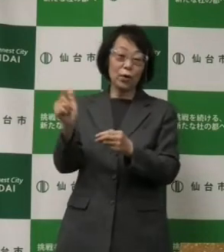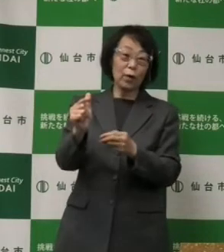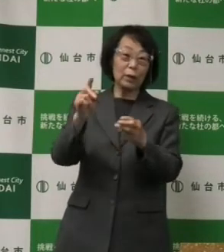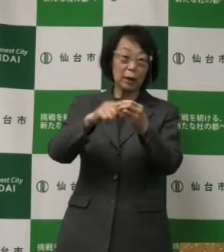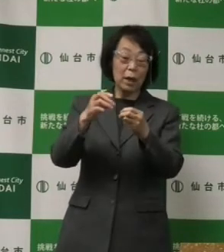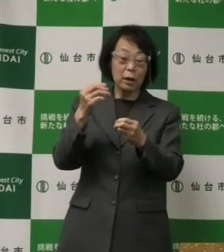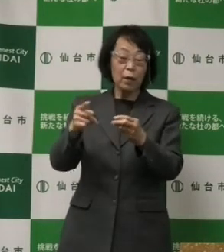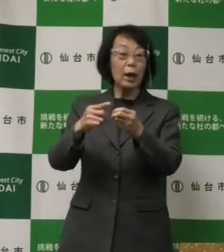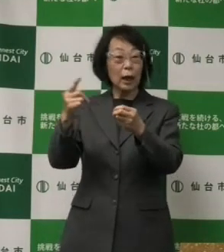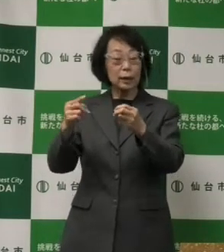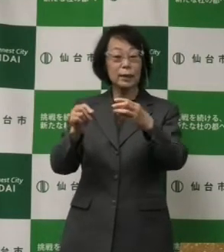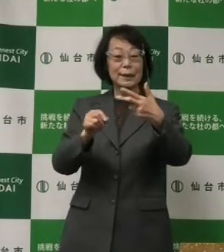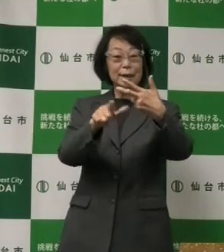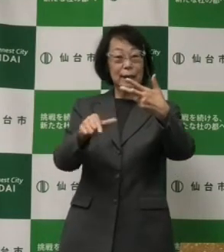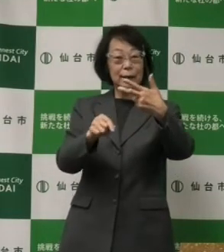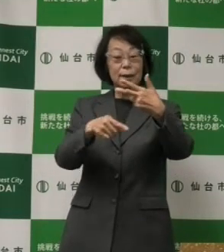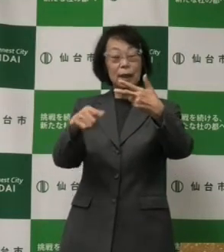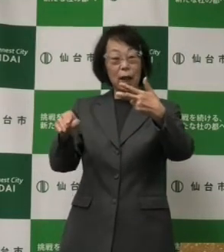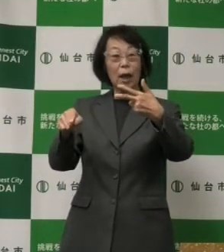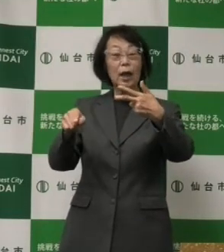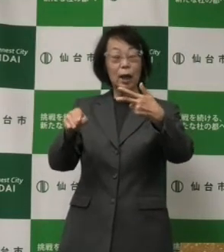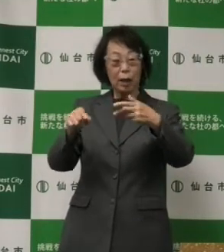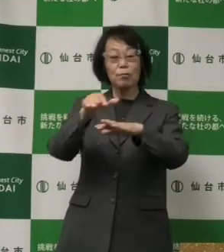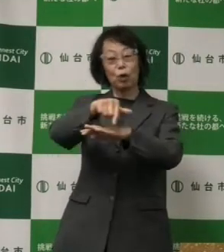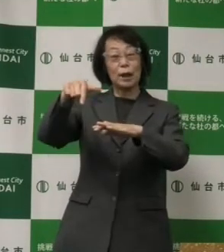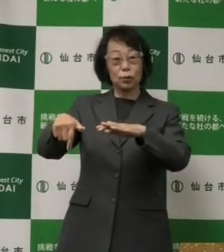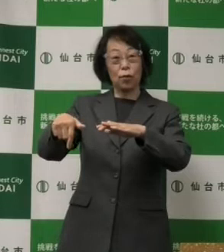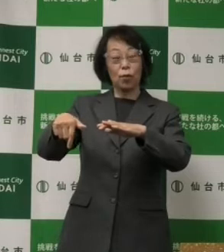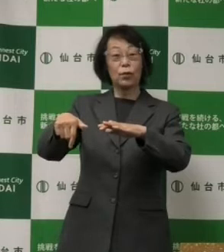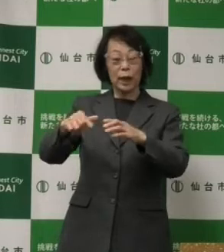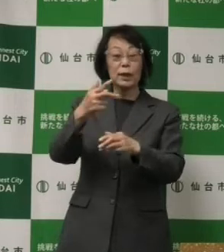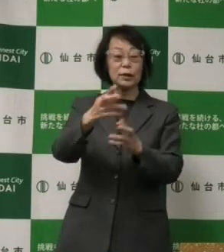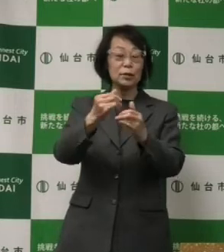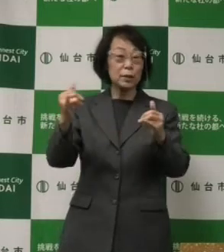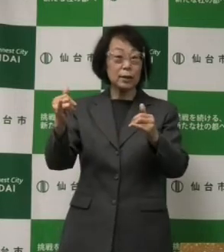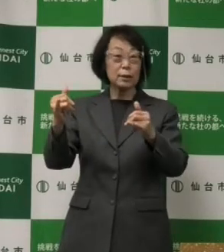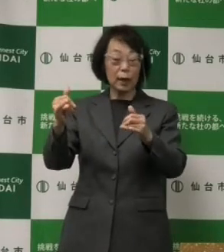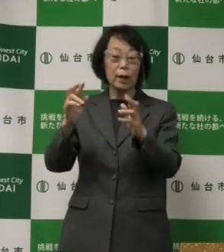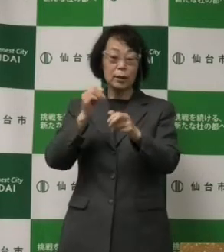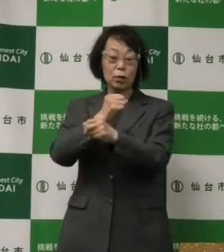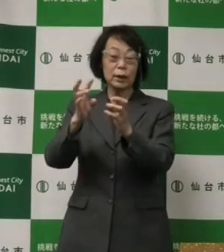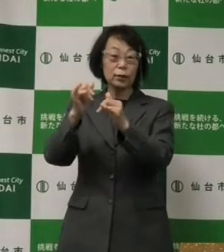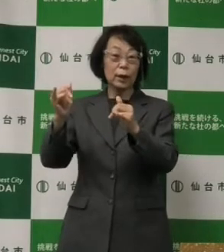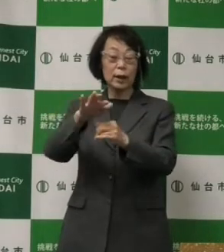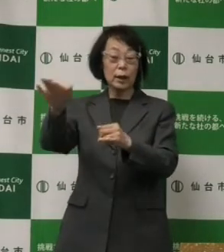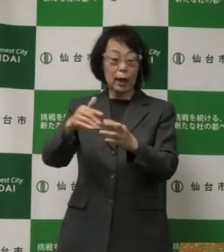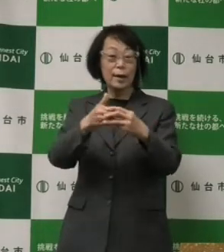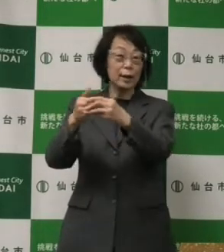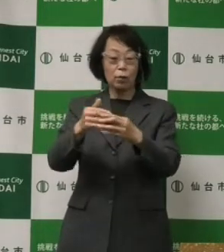から仙台都心再構築プロジェクトとして市民や事業者の方々と連携した取り組みを進めています